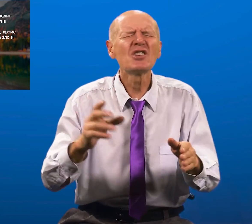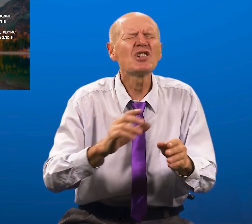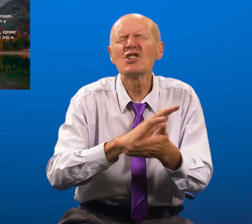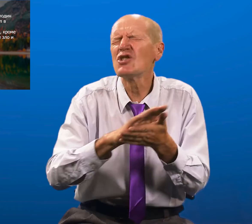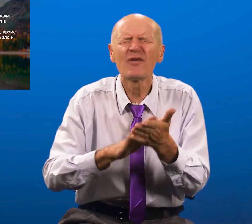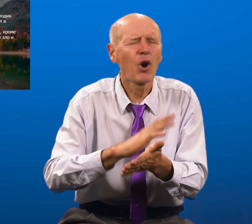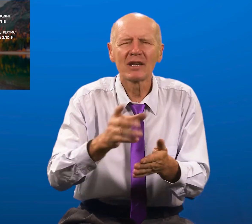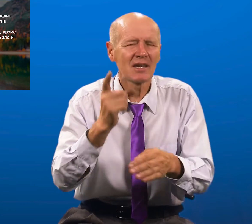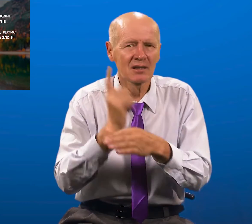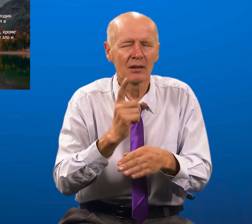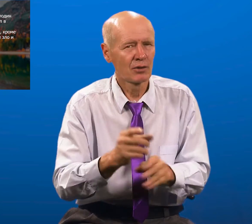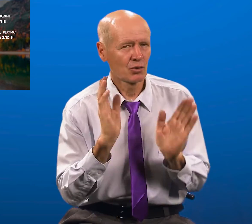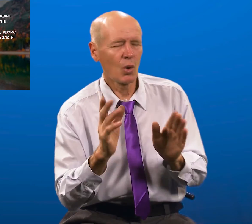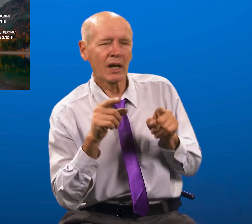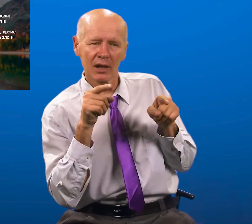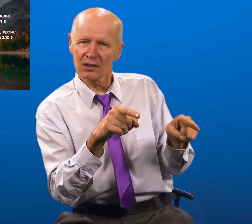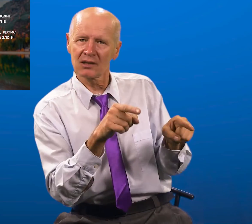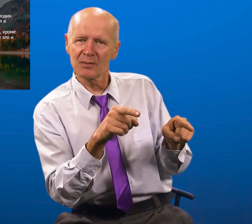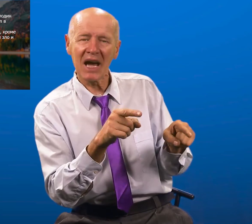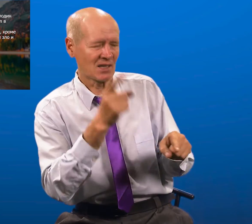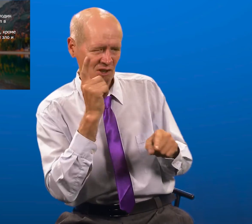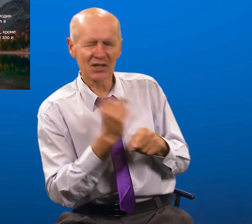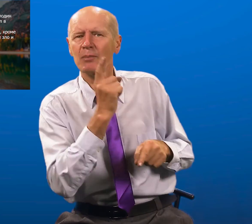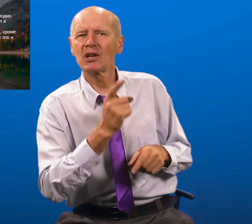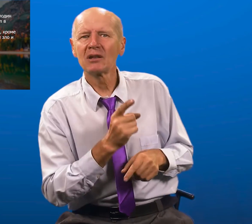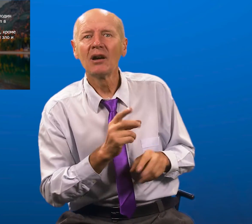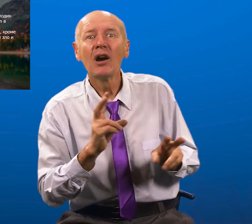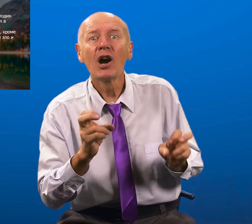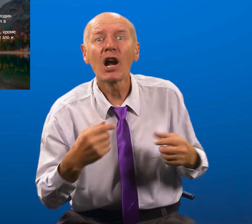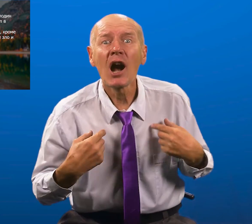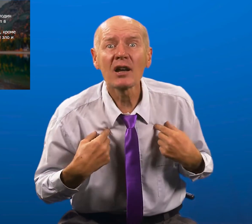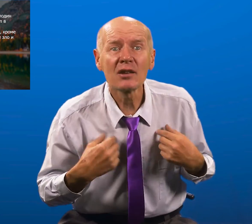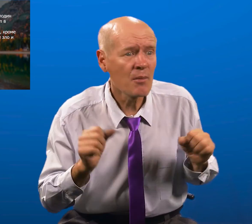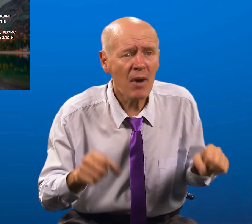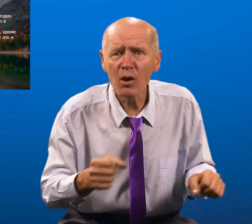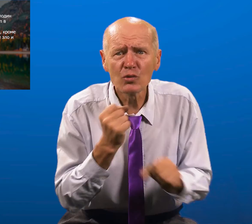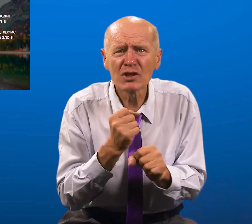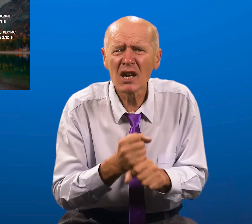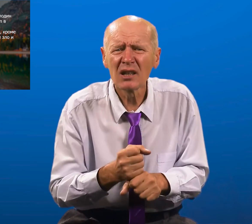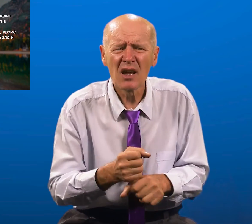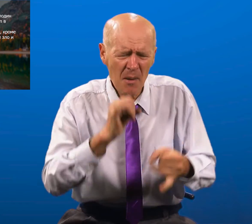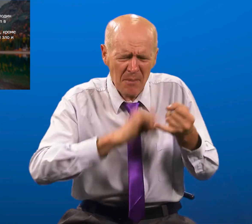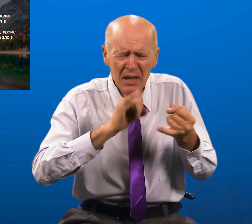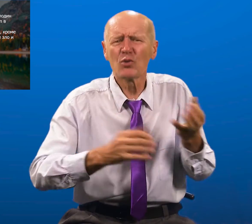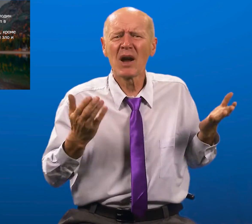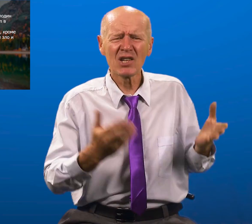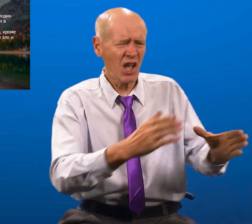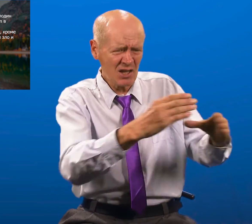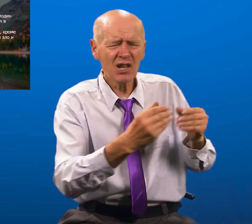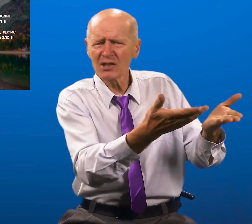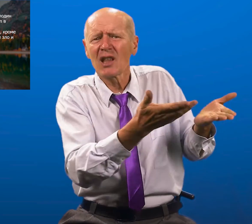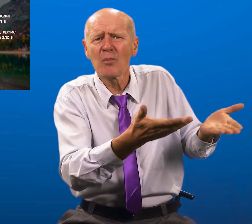мне ничего, кроме тебя, потому что ты жена ему. Как же я сделаю, я сие великое зло и